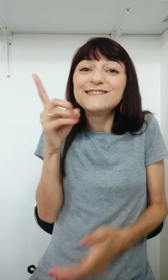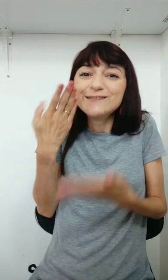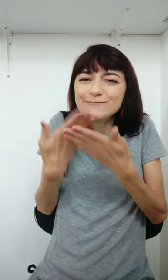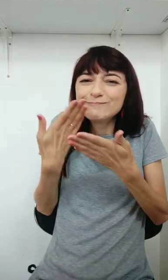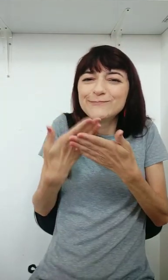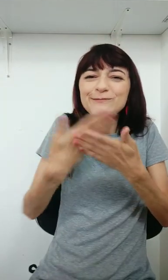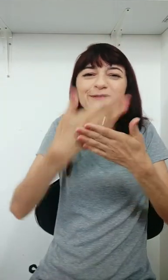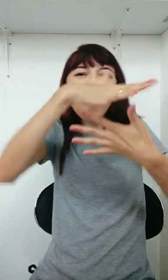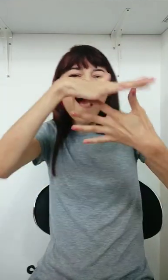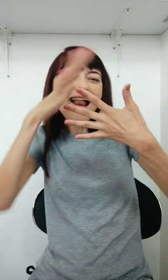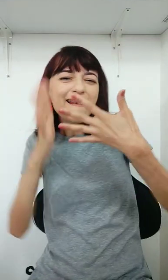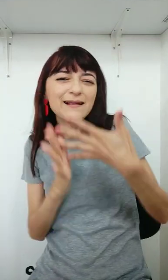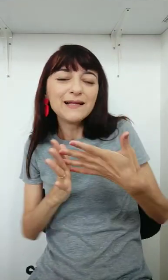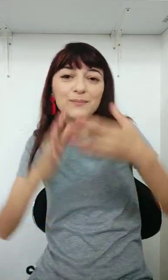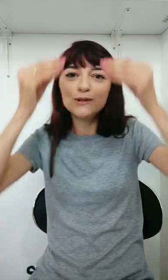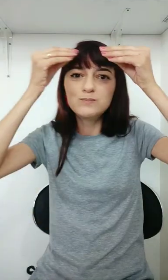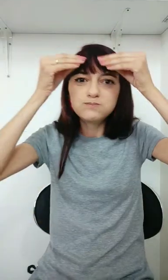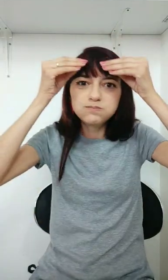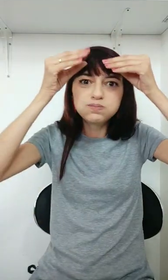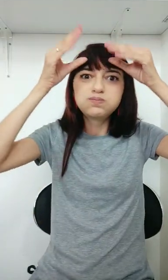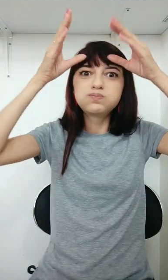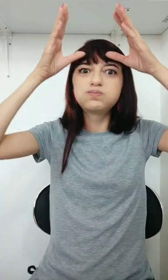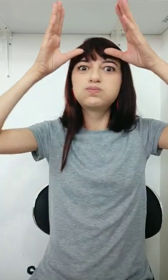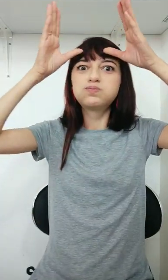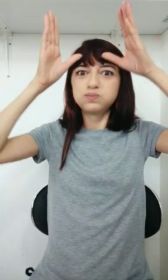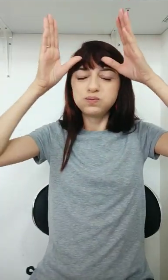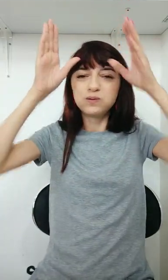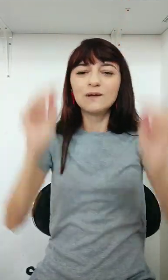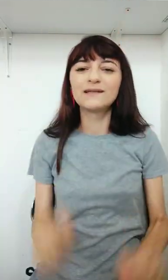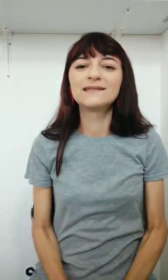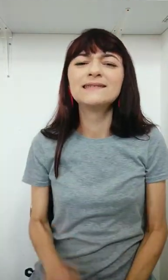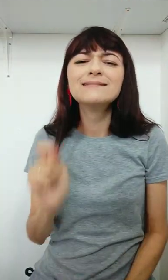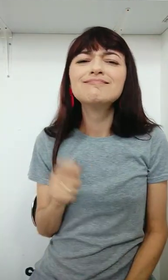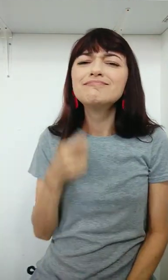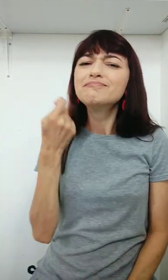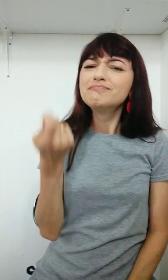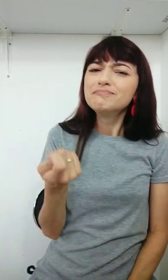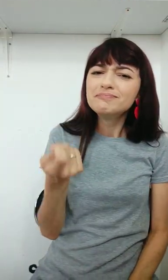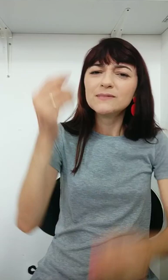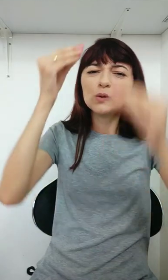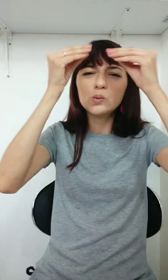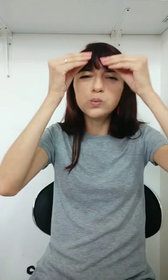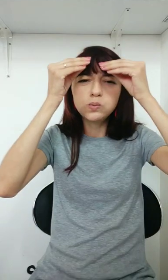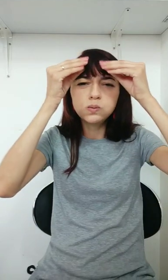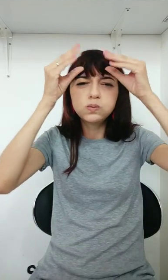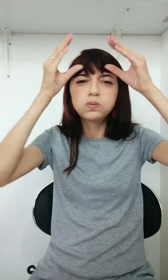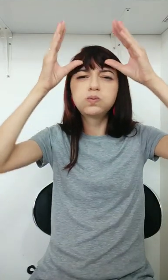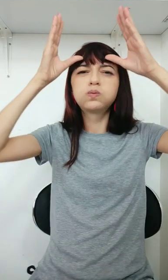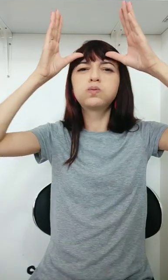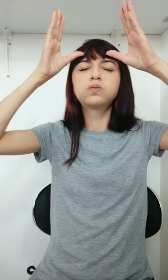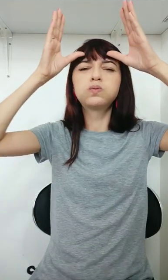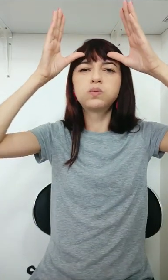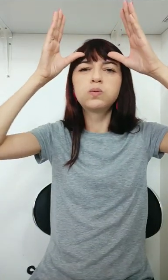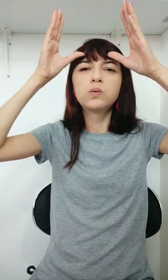da língua, né? Hoje é sexta-feira, dia de aula de Libras, não é verdade? Vocês que estão aí chegando, olha só esse